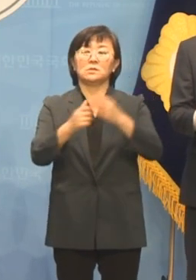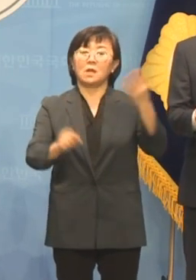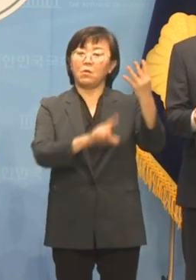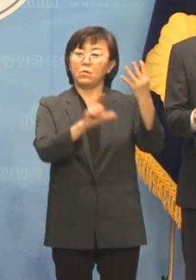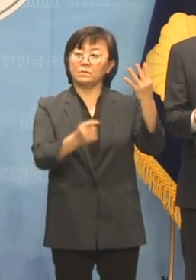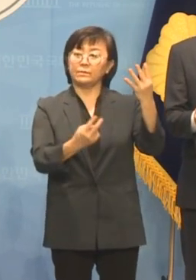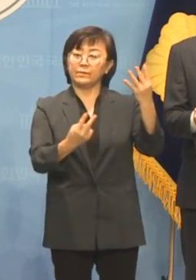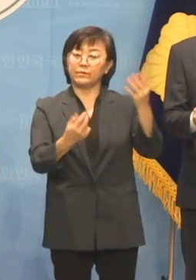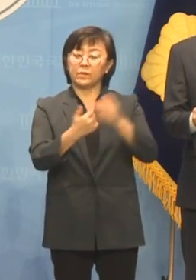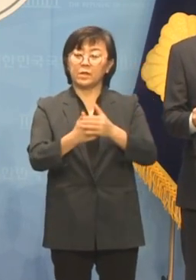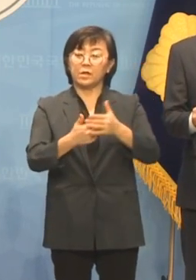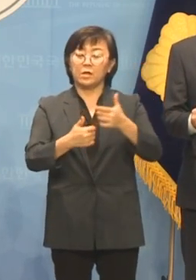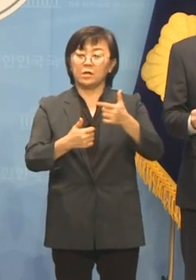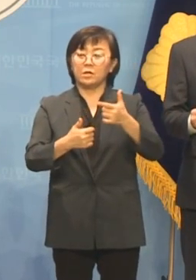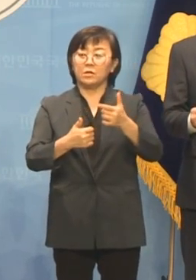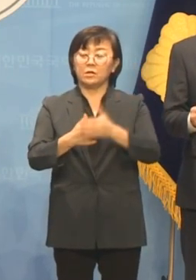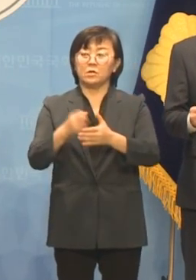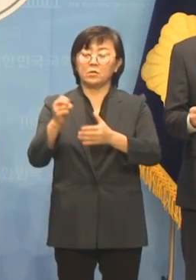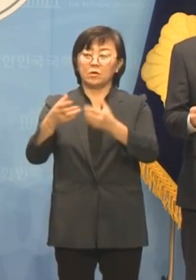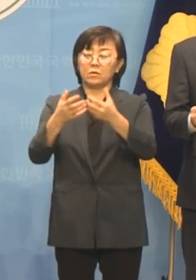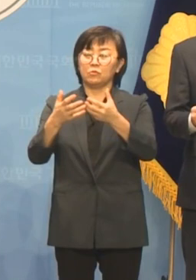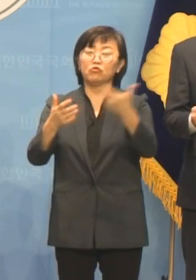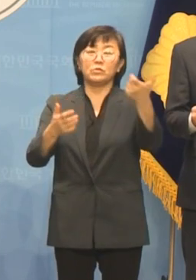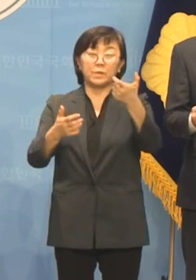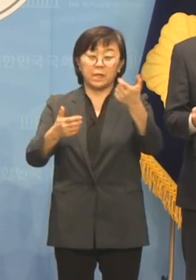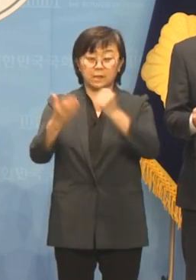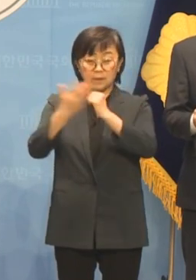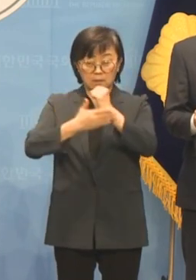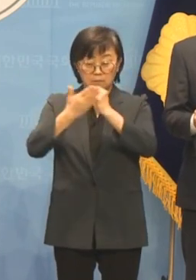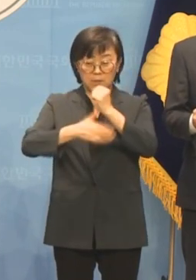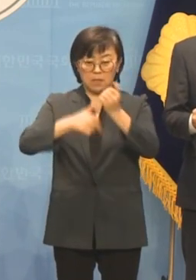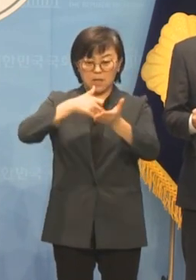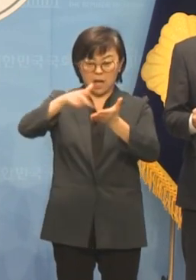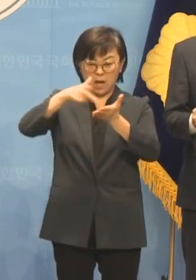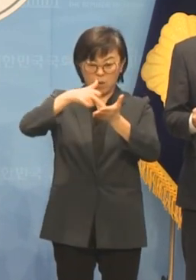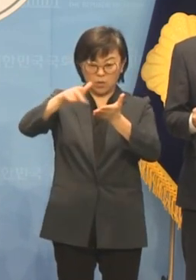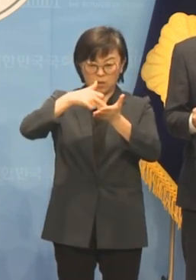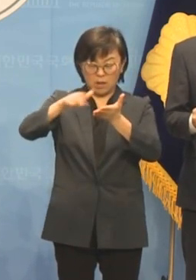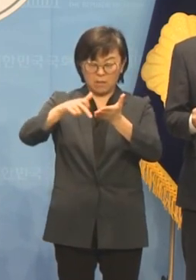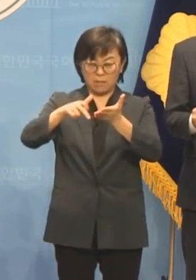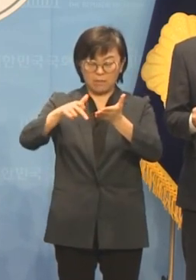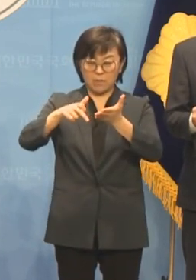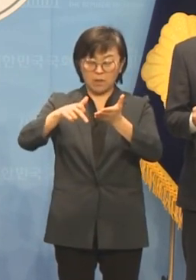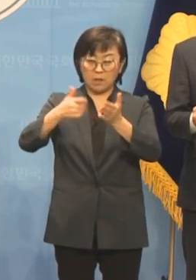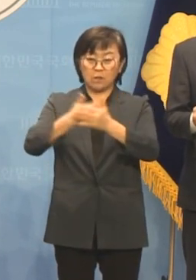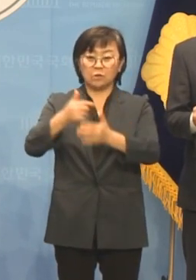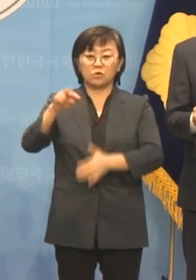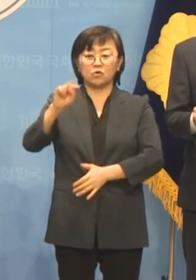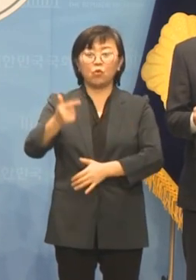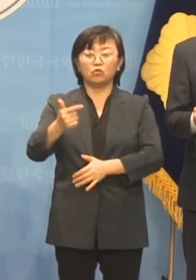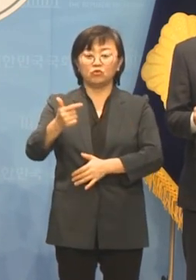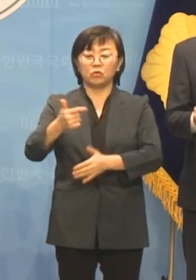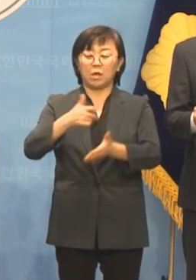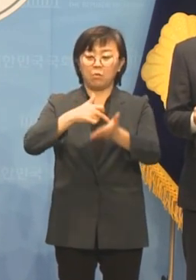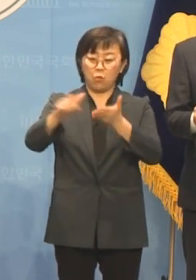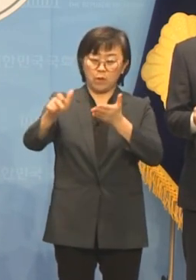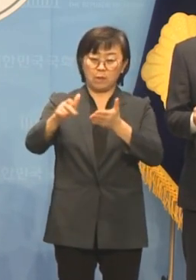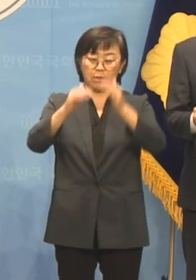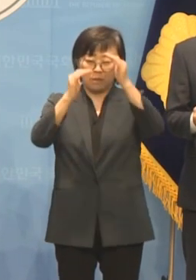2일 60여 장의 사진을 카카오톡 단체방을 통해서 손준성에게 보낸 사실이